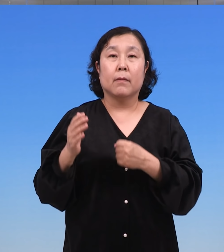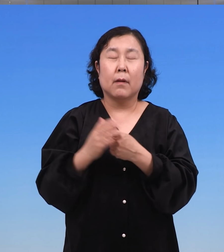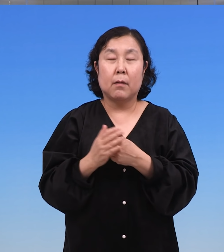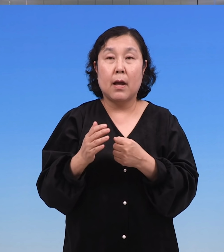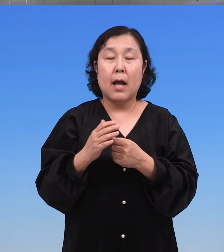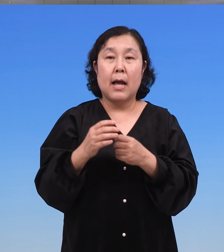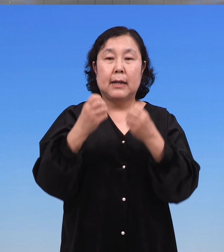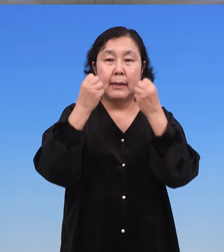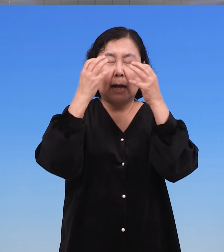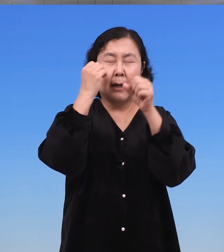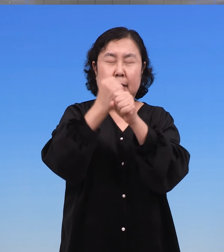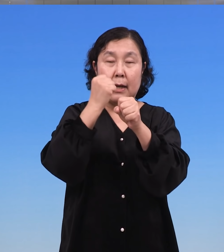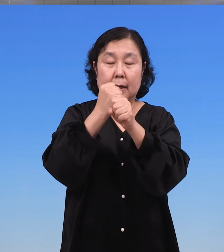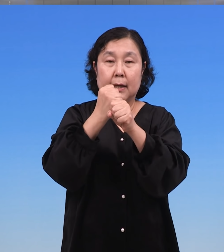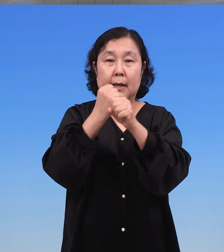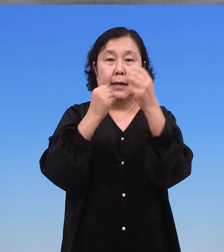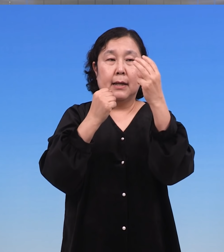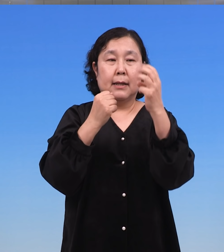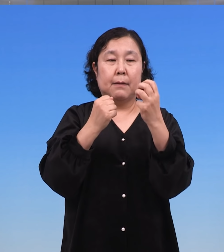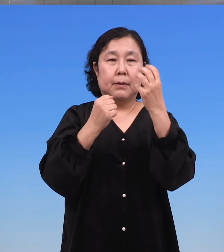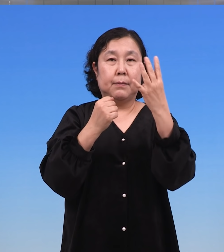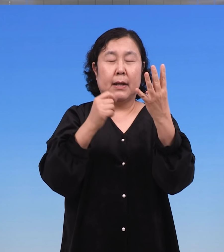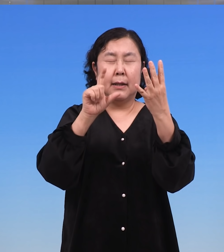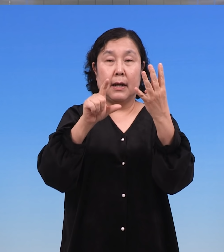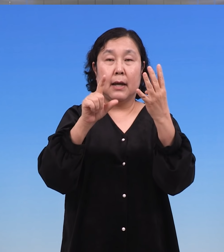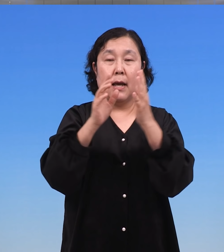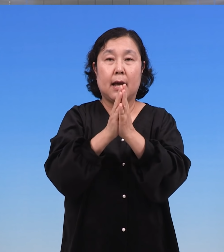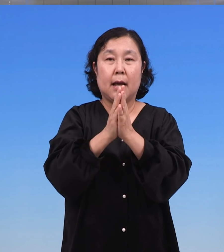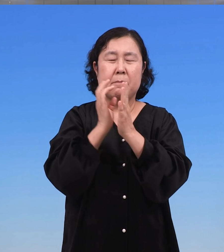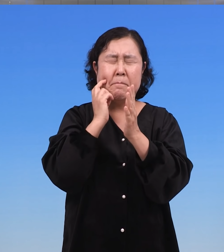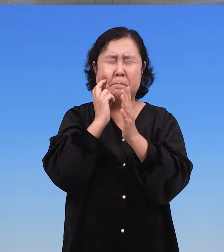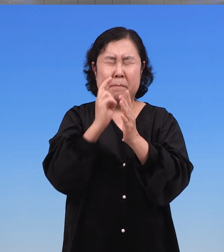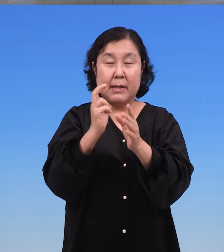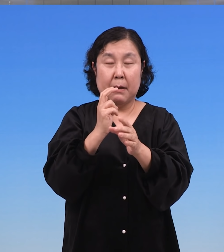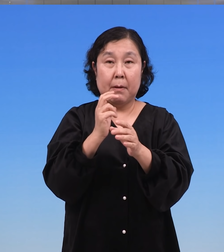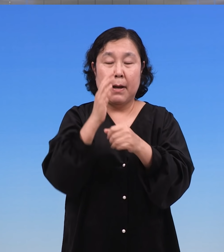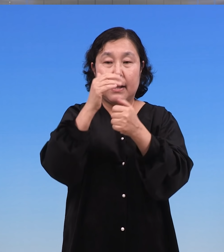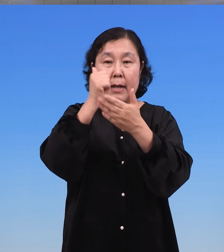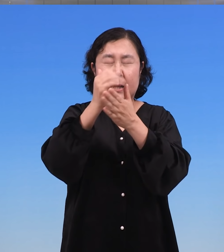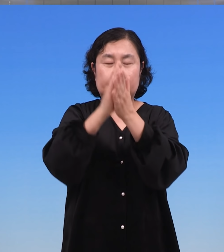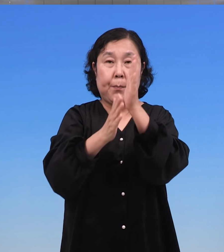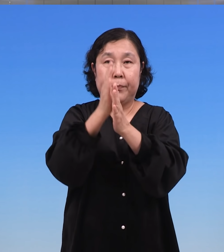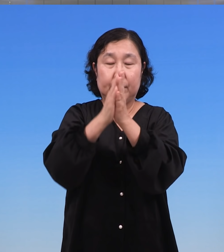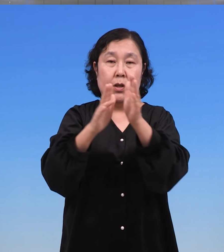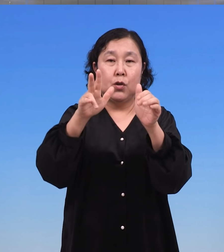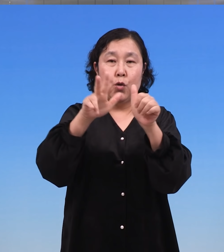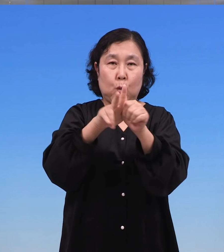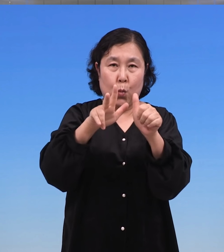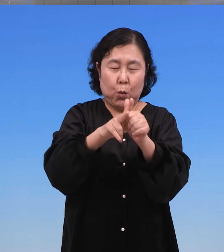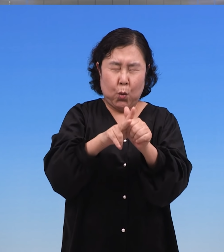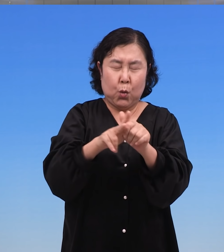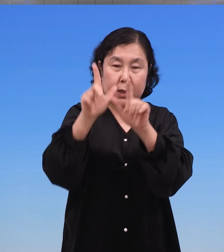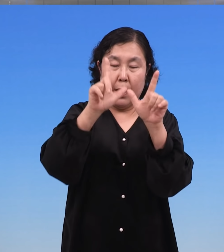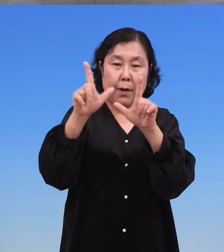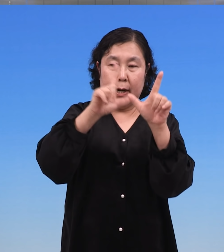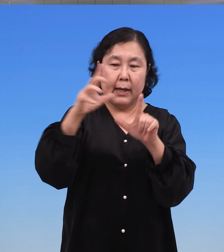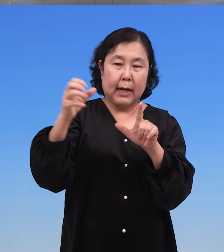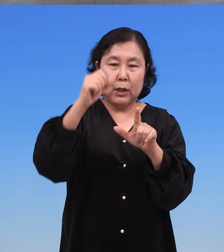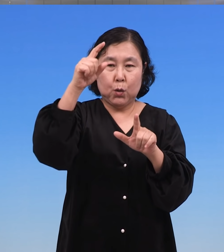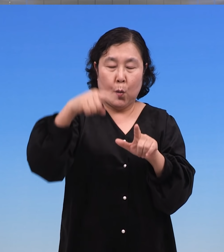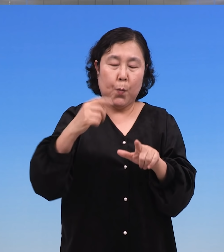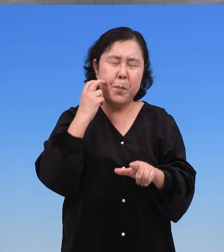그러면서 하는 말이, 창세기 34장에 나오는 이 사건의 비극은 하나님 없는 종교 생활이 가져다 준 비극이라는